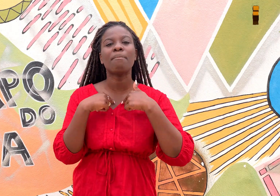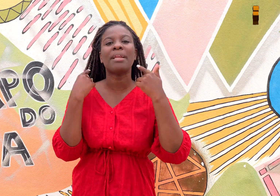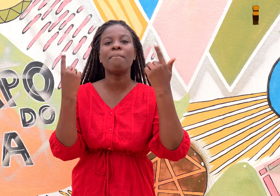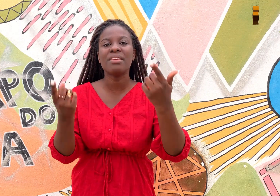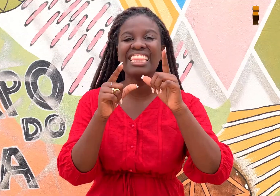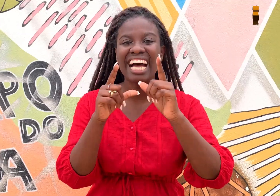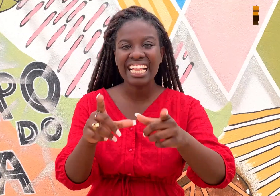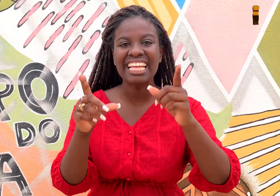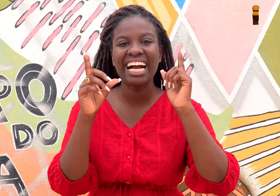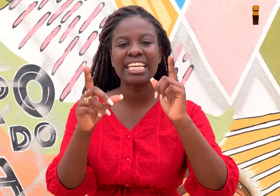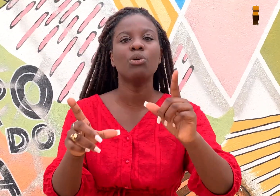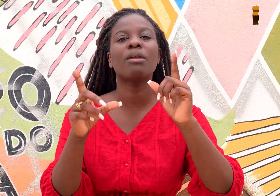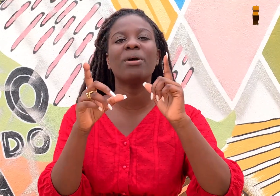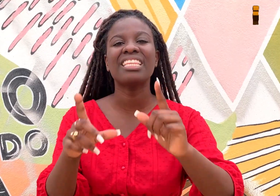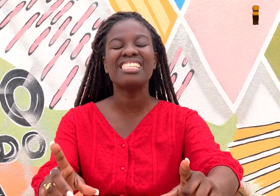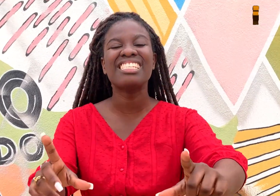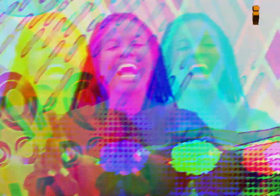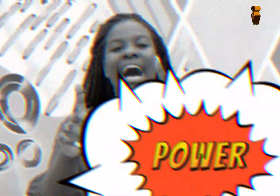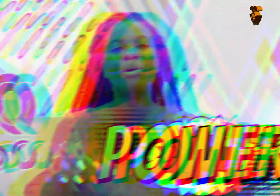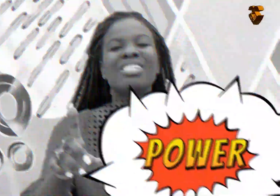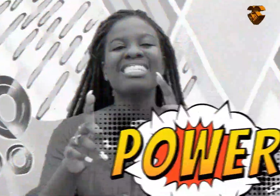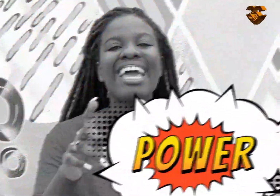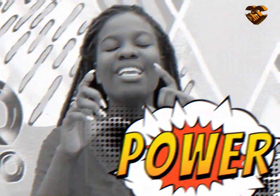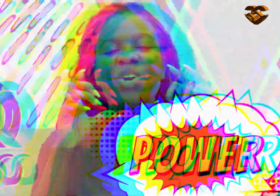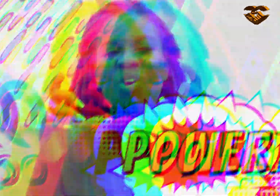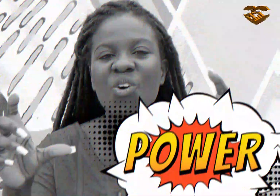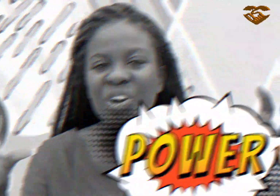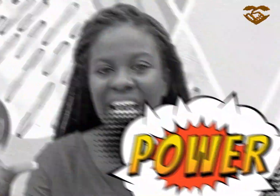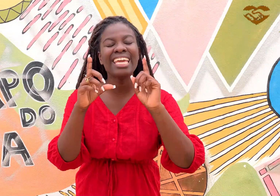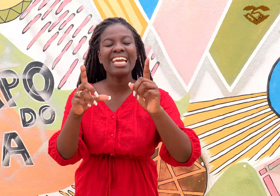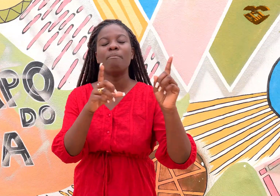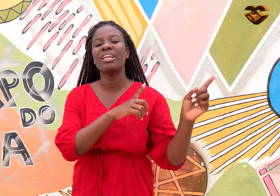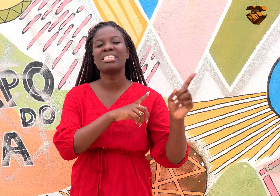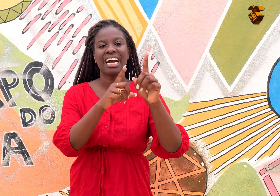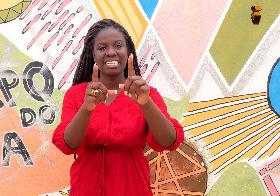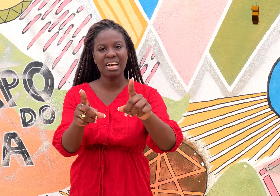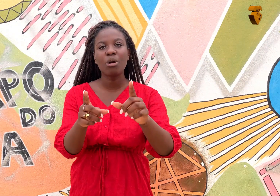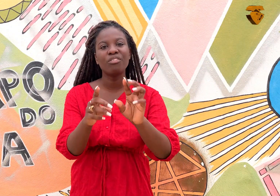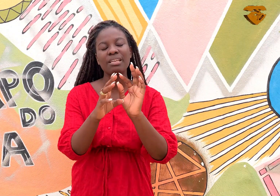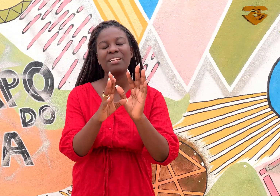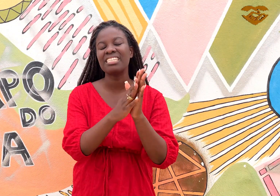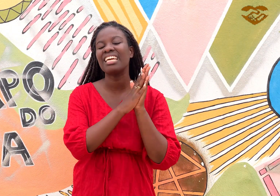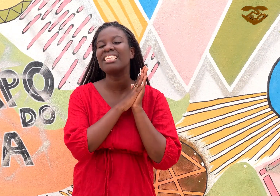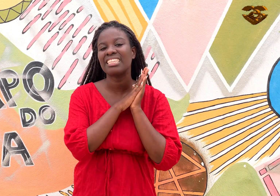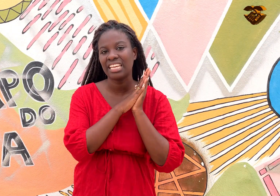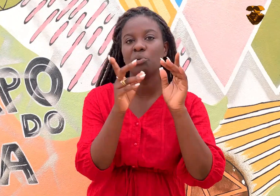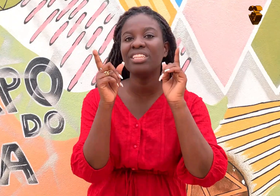para mim nada daquilo que pertence ao Senhor. E é por essa razão que você precisa entender. O